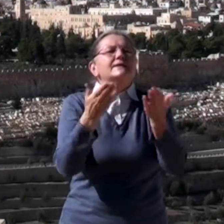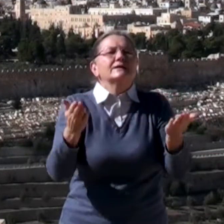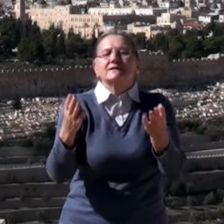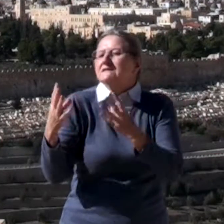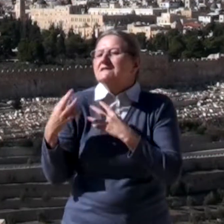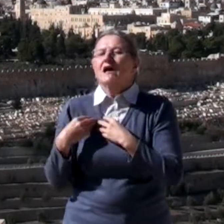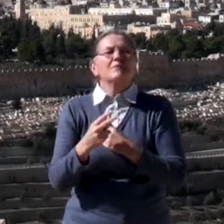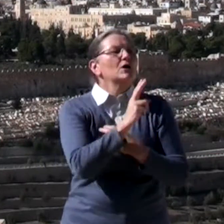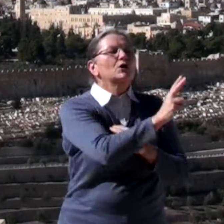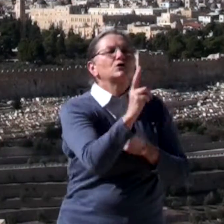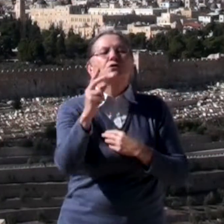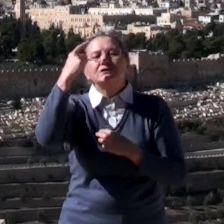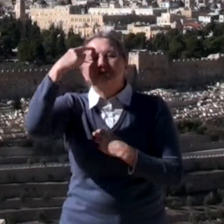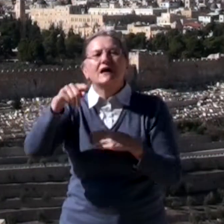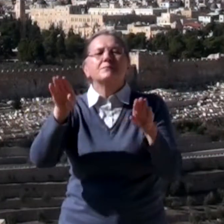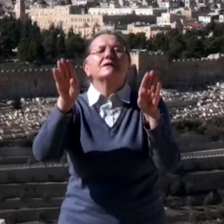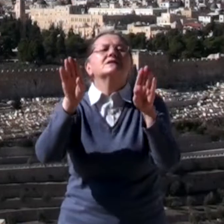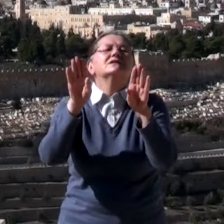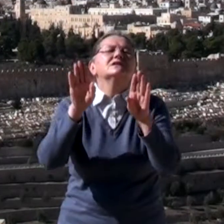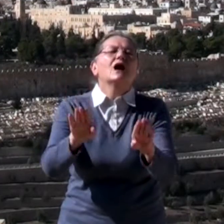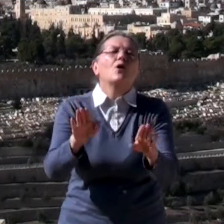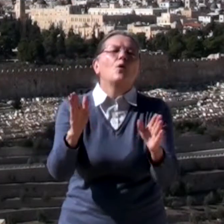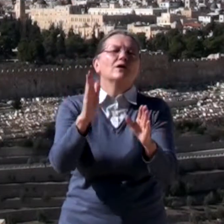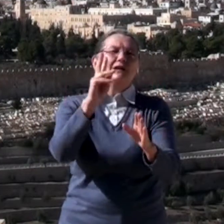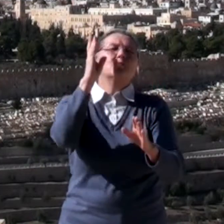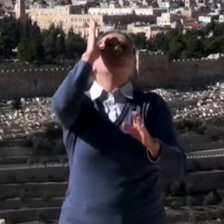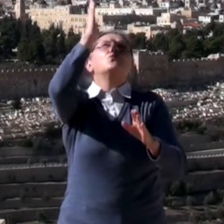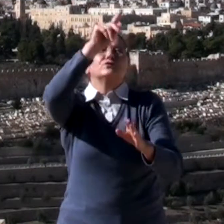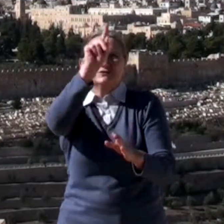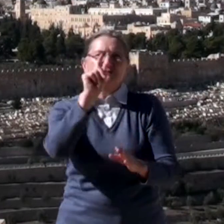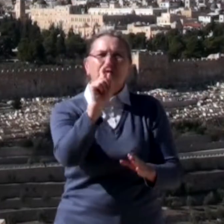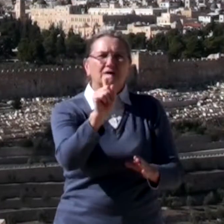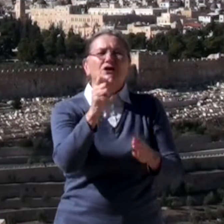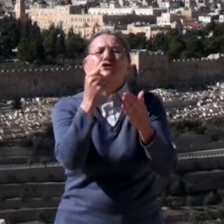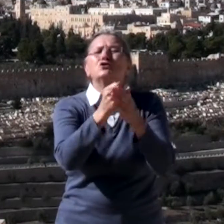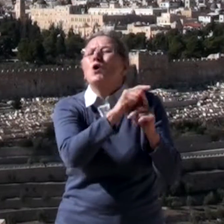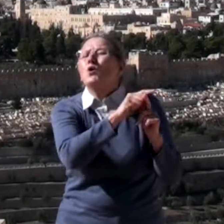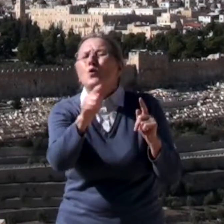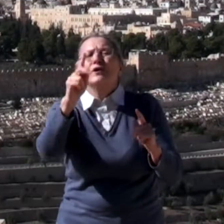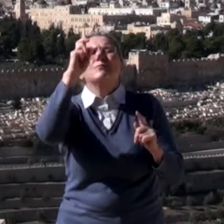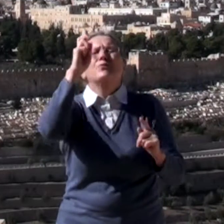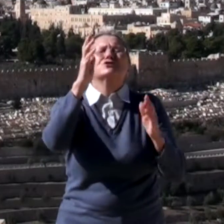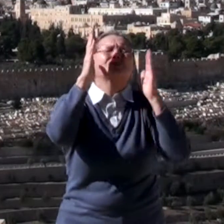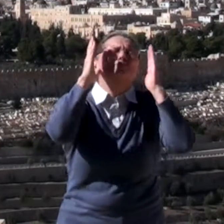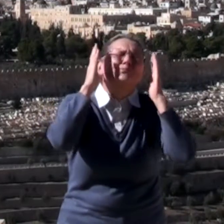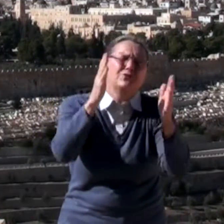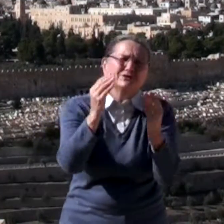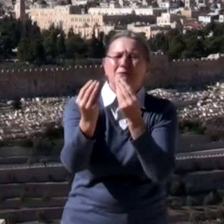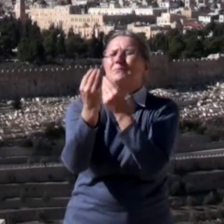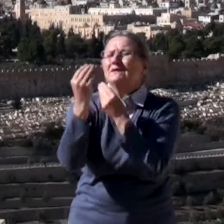нами, кто знал бы, доколе это будет. Доколе, Боже, будет поносить